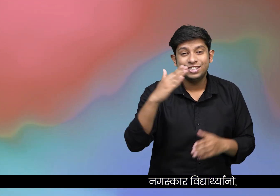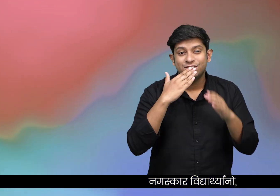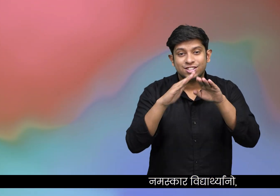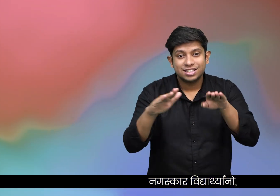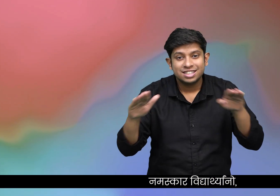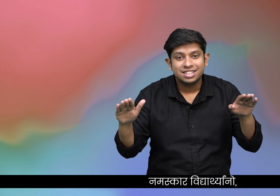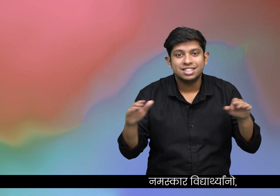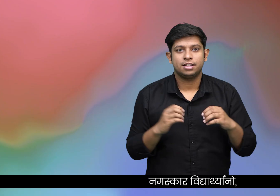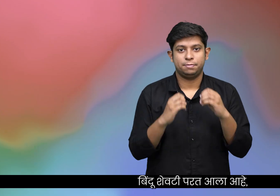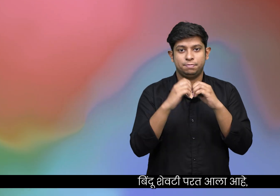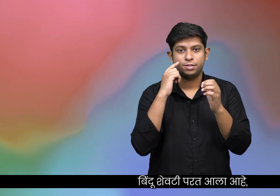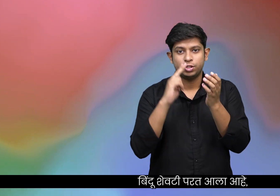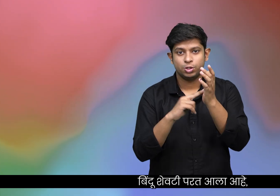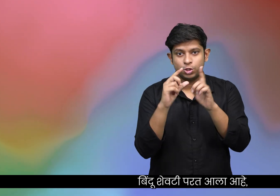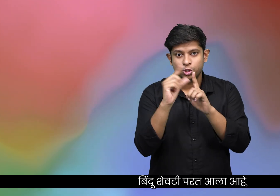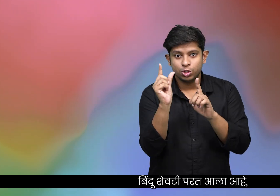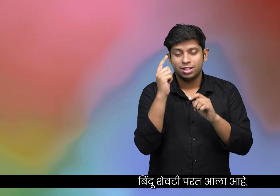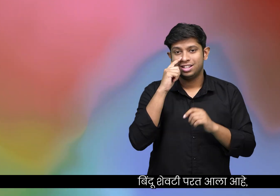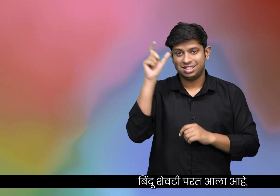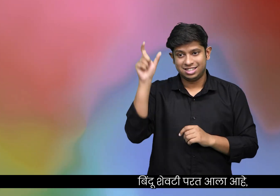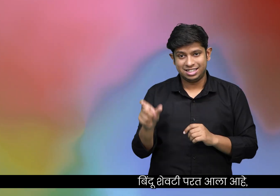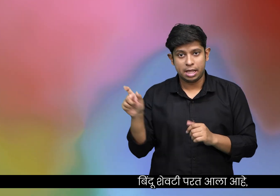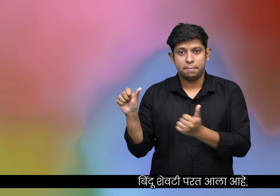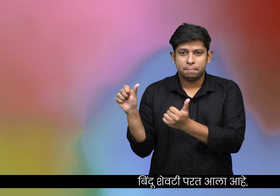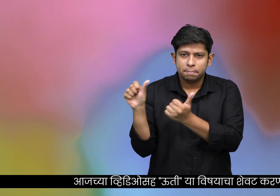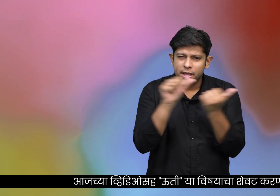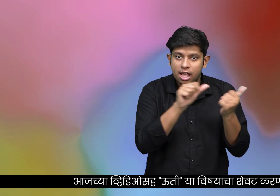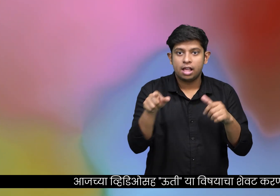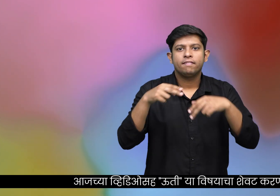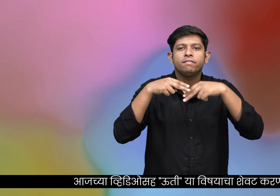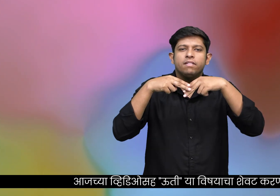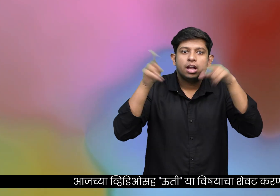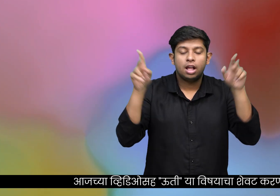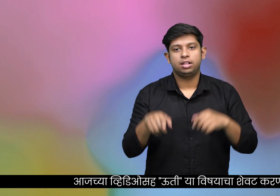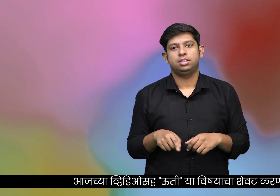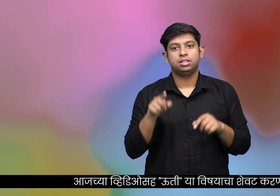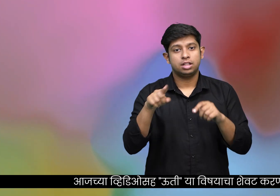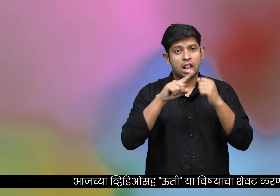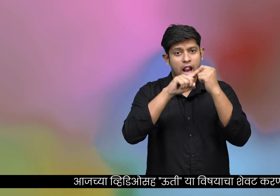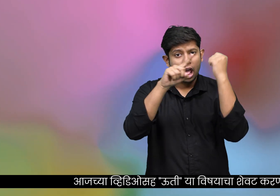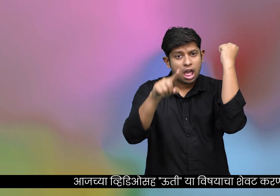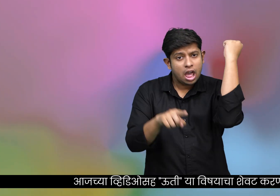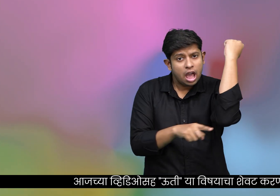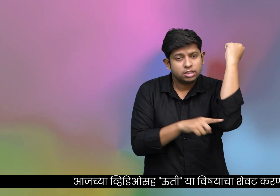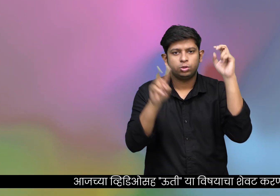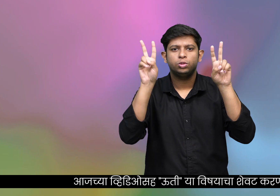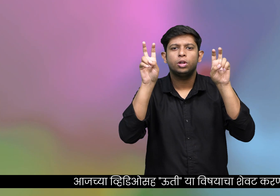विद्यार्थ्यांनो, सुषमा शेवटी परत आली आहे आजच्या व्हिडिओसह ऊती या विषयाचा शेवट